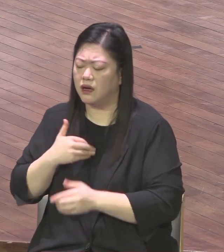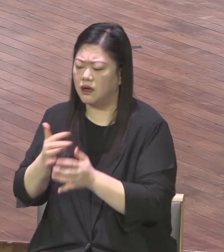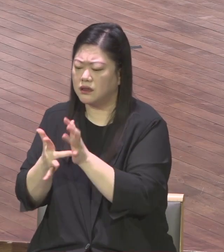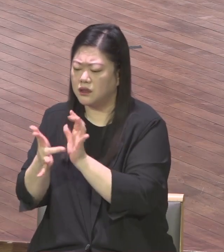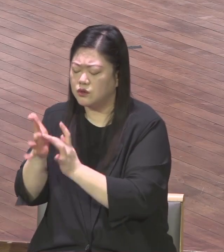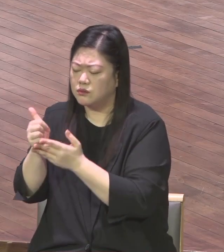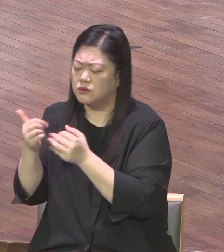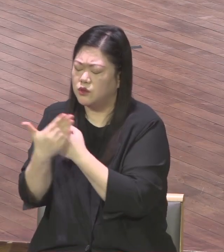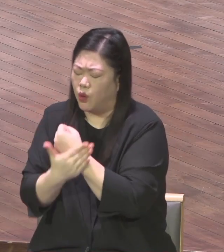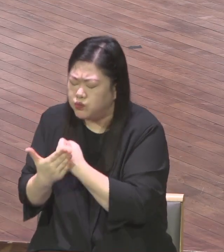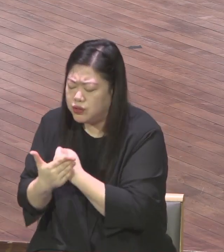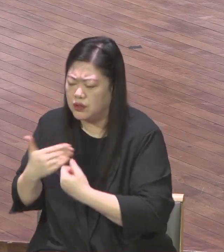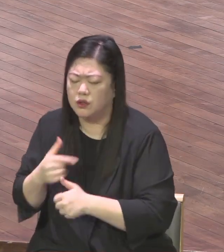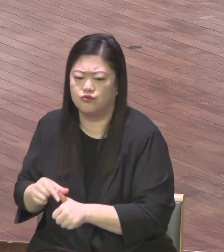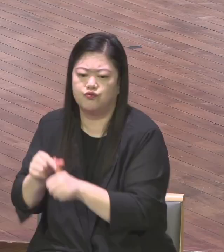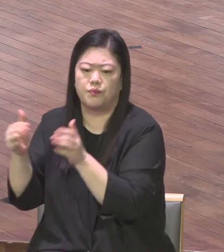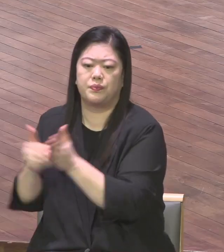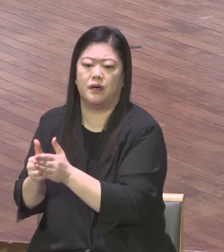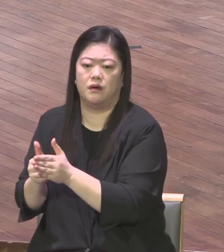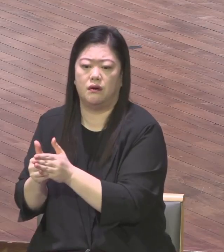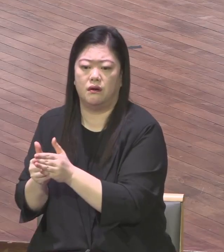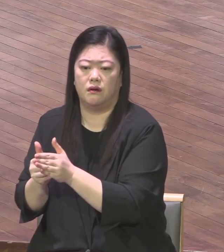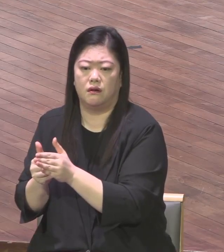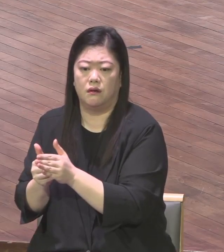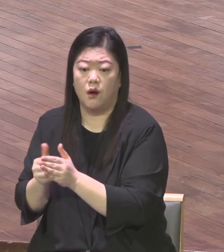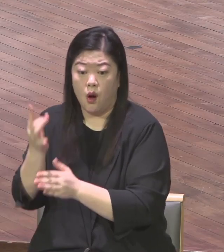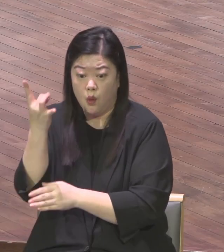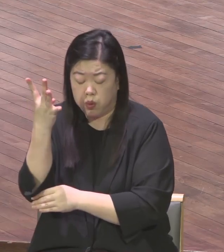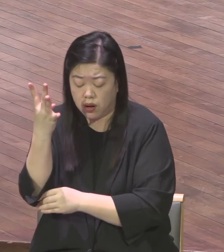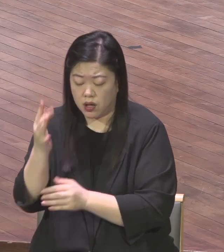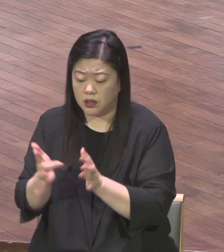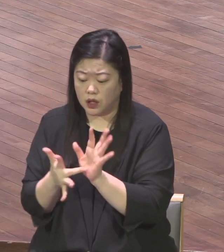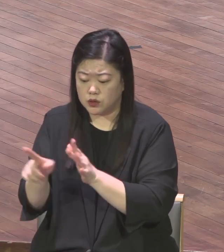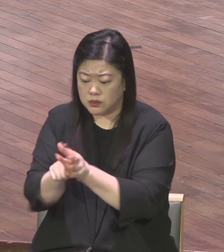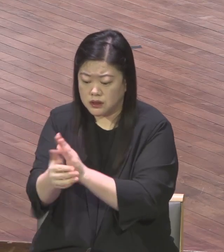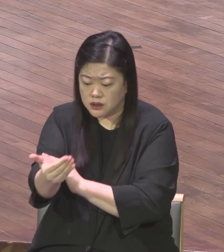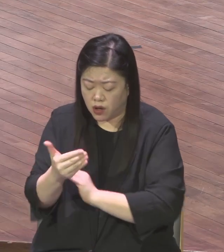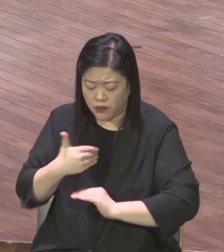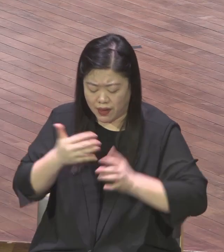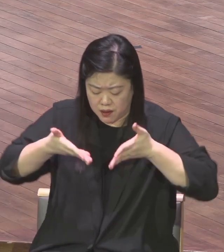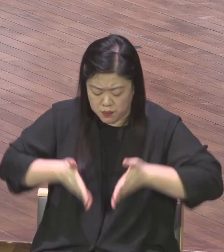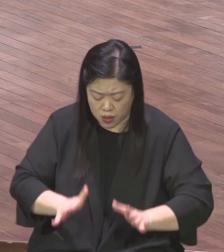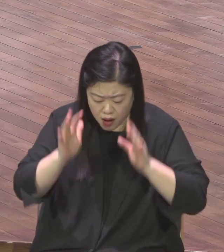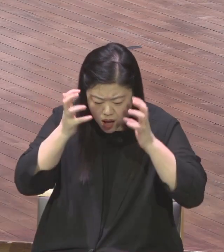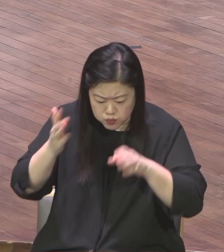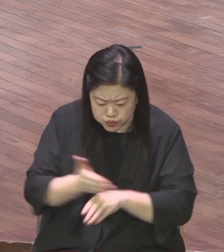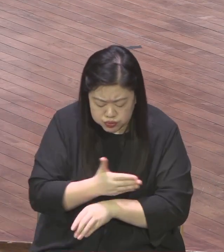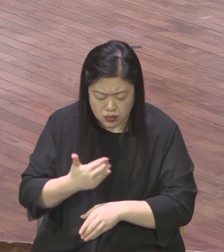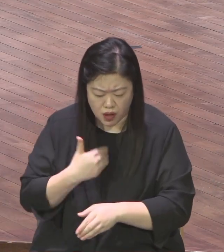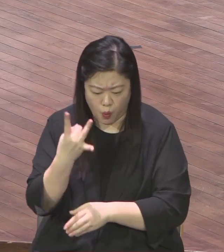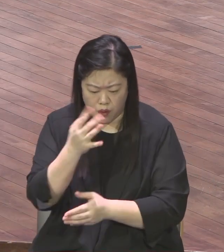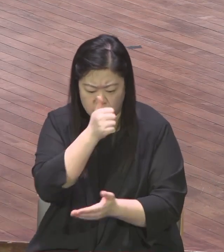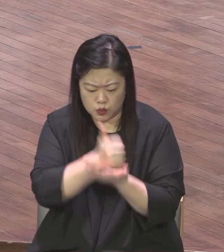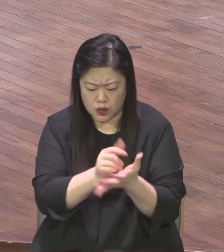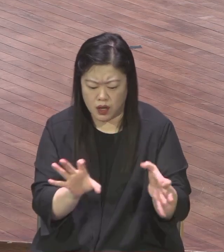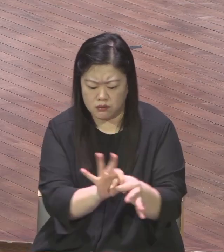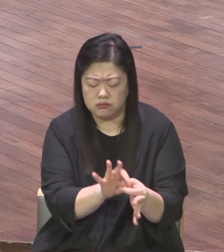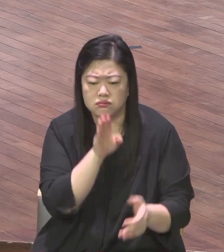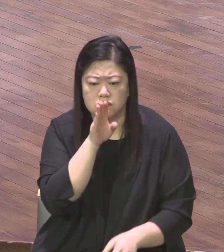이 멸망할 세상에서 태어났지만은 예수 그리스도의 십자가 보혈로 내가